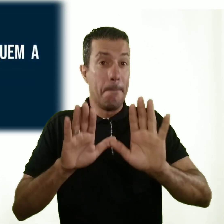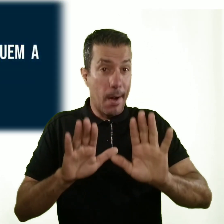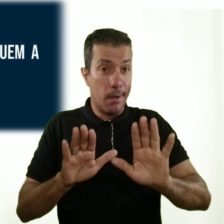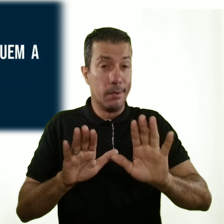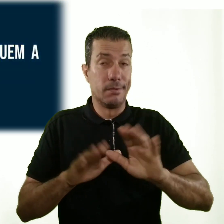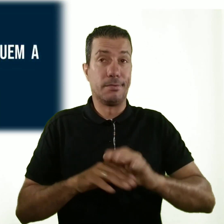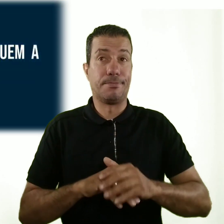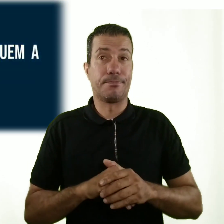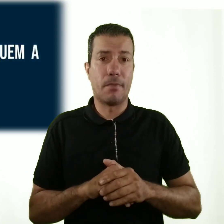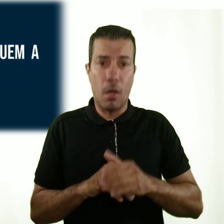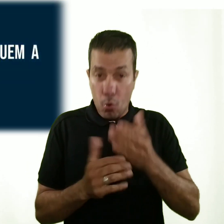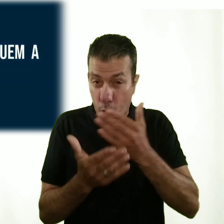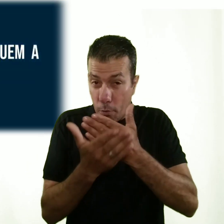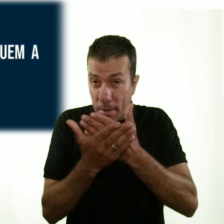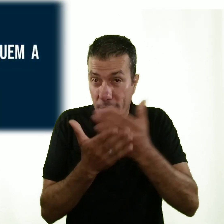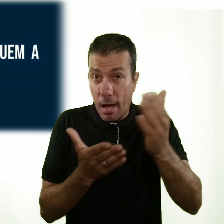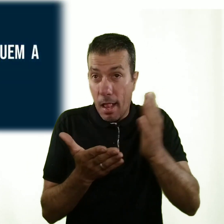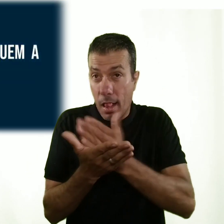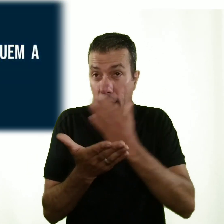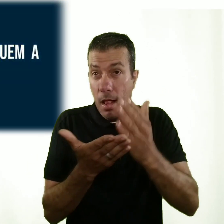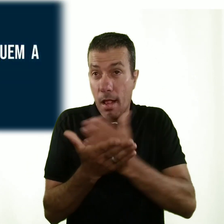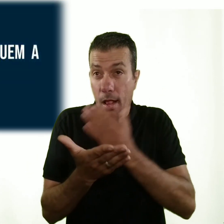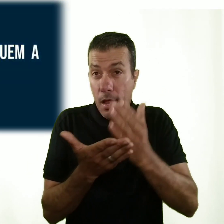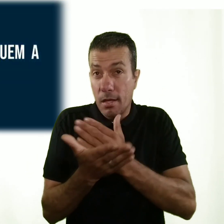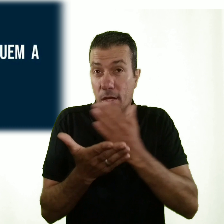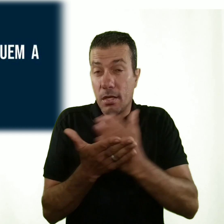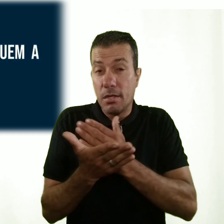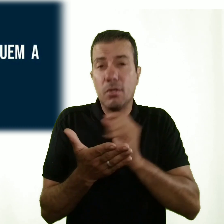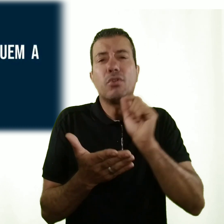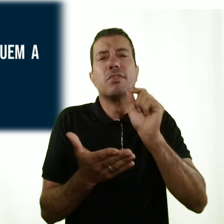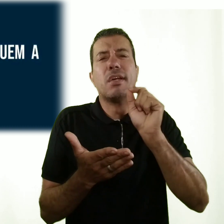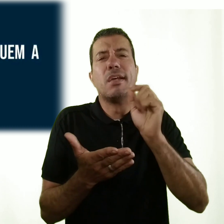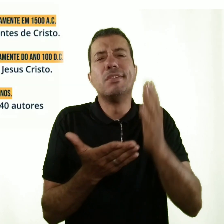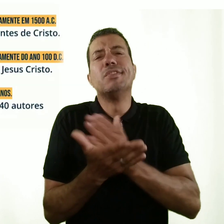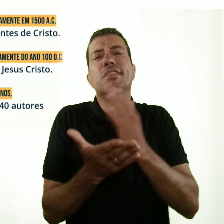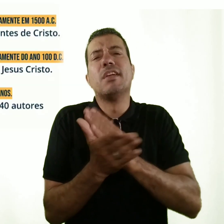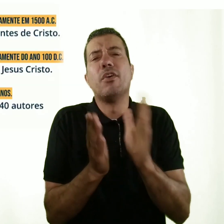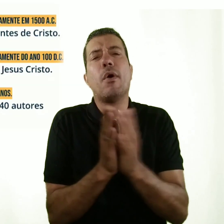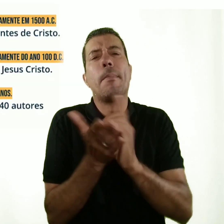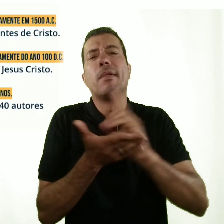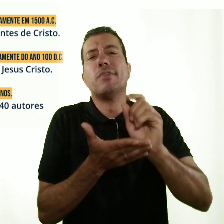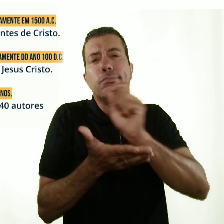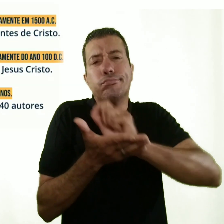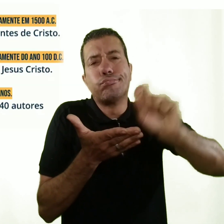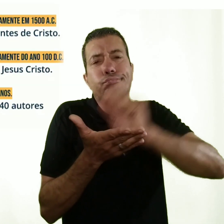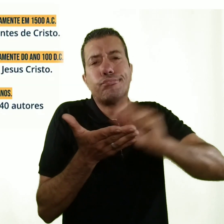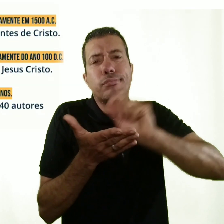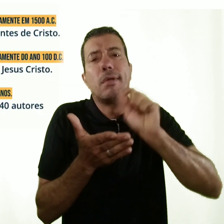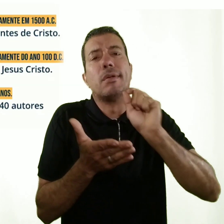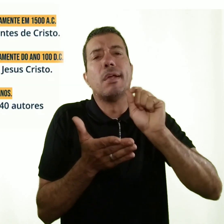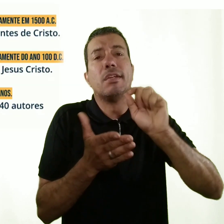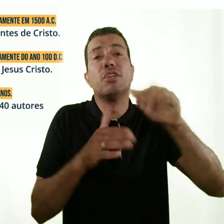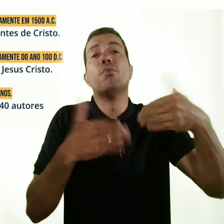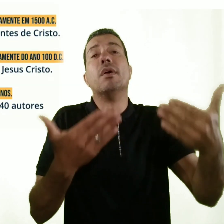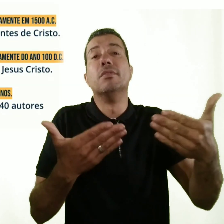Vamos começar a conhecer esse livro aqui. Quem escreveu a Bíblia? E quando que ela foi escrita?